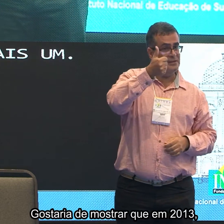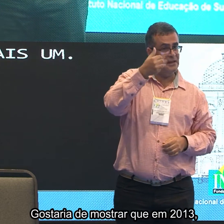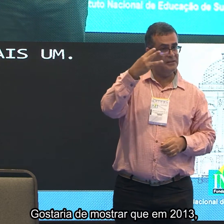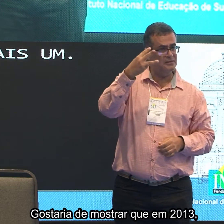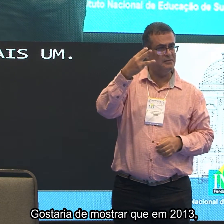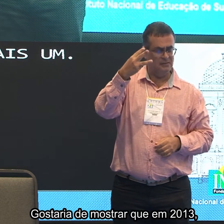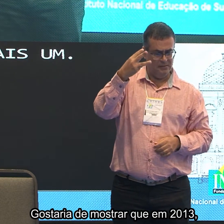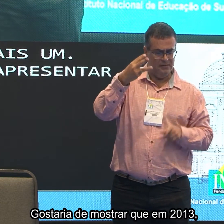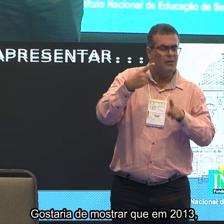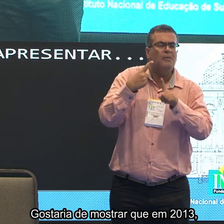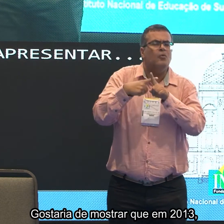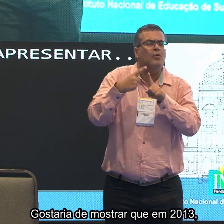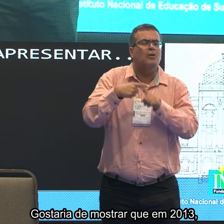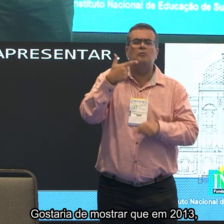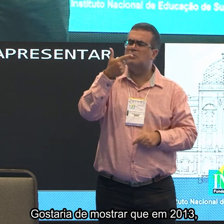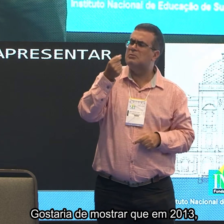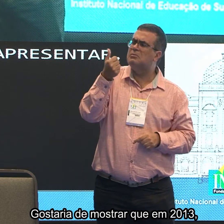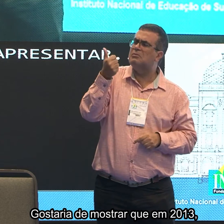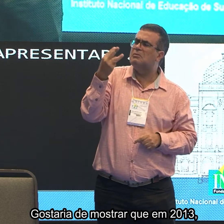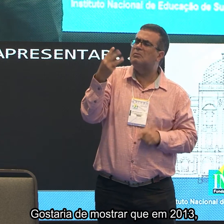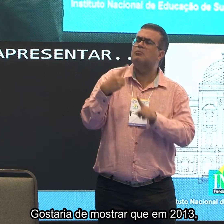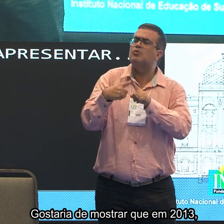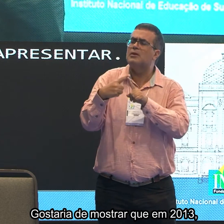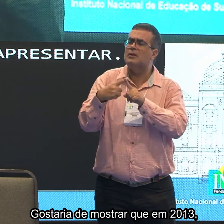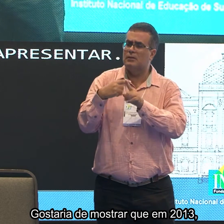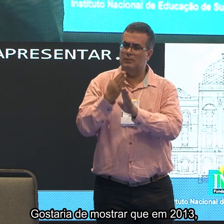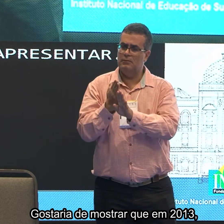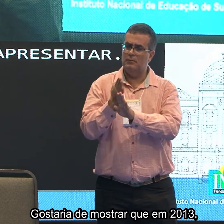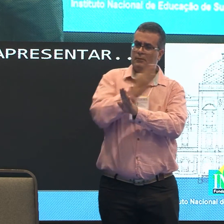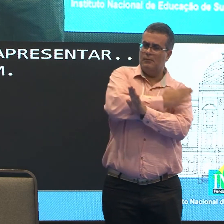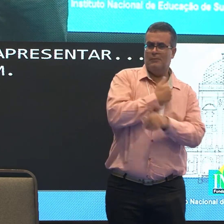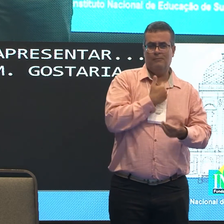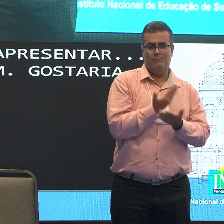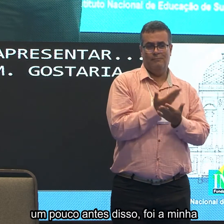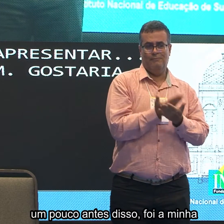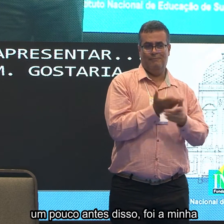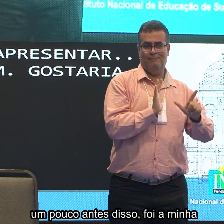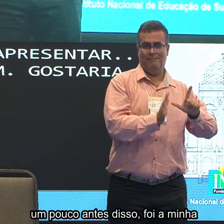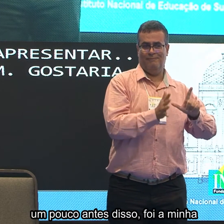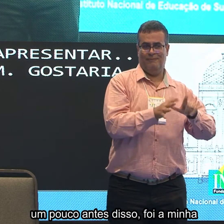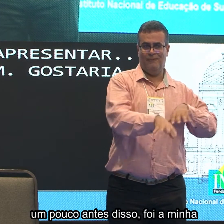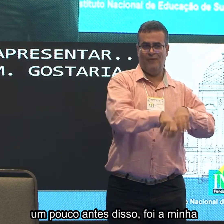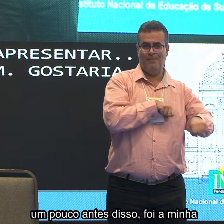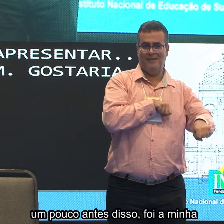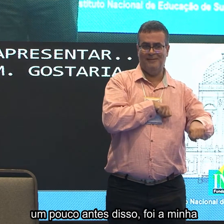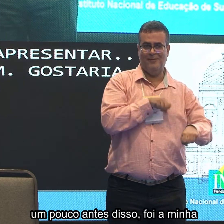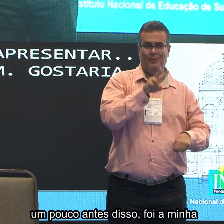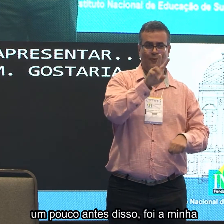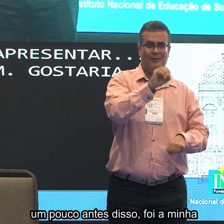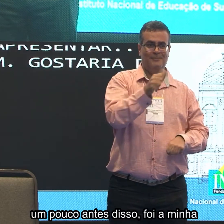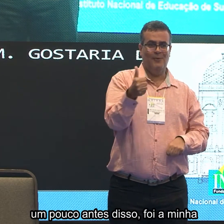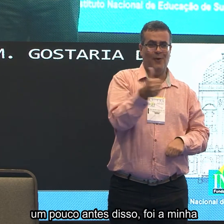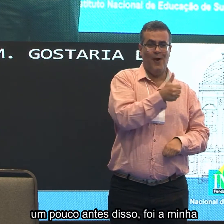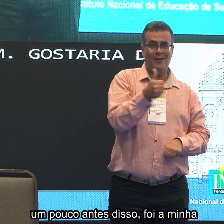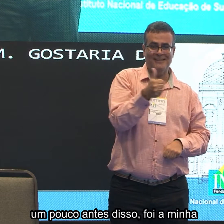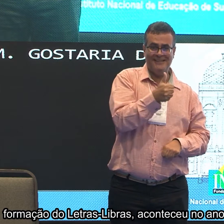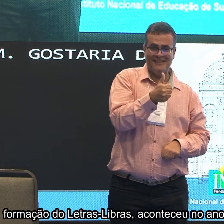Gostaria de mostrar em 2013, um pouco antes disso, como foi a minha formação